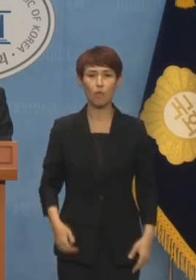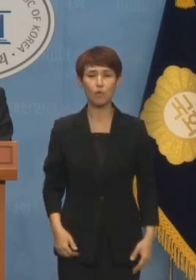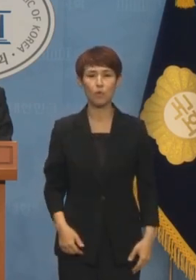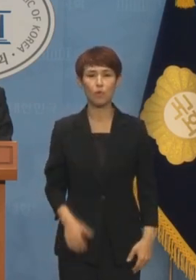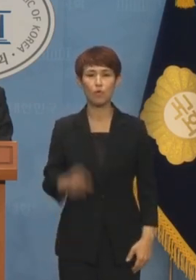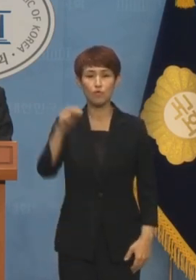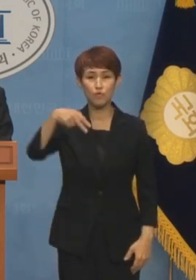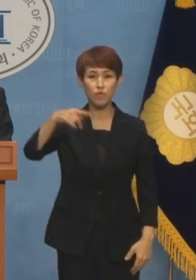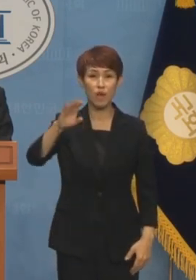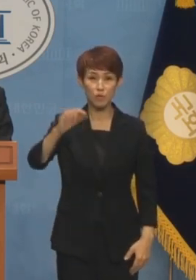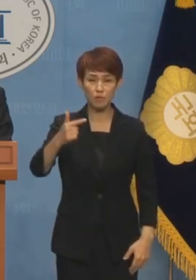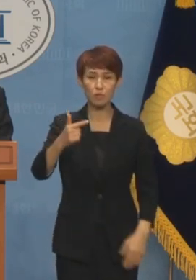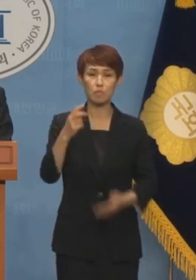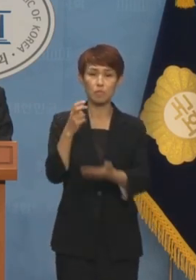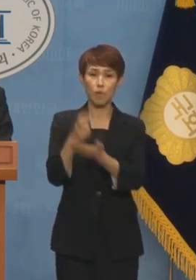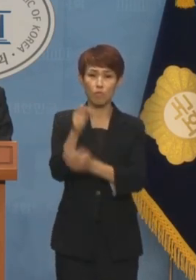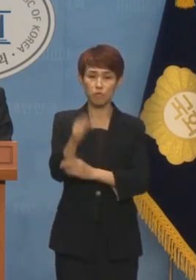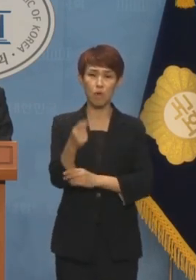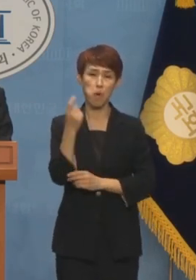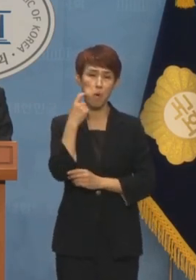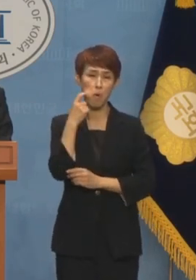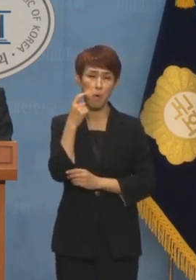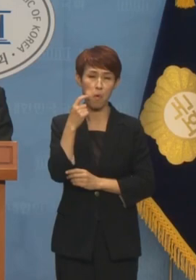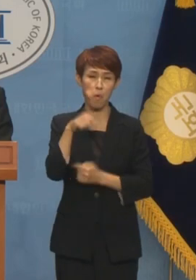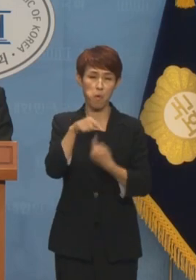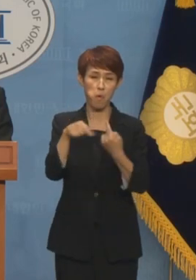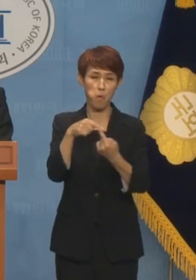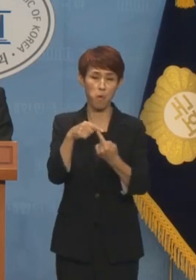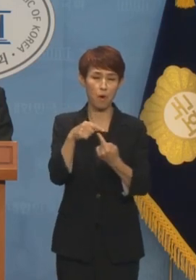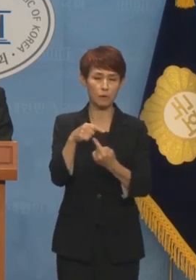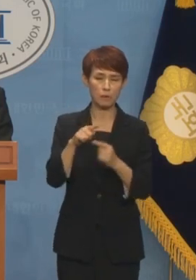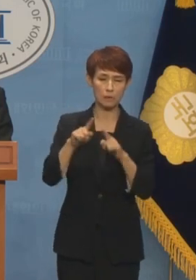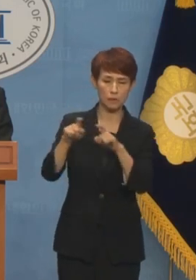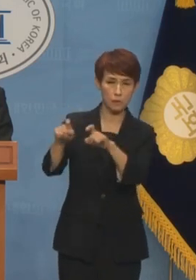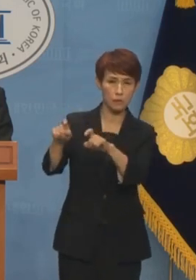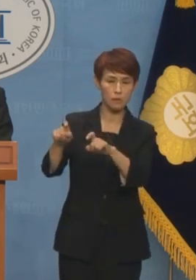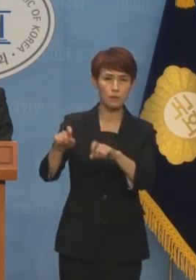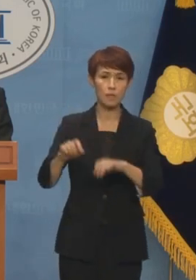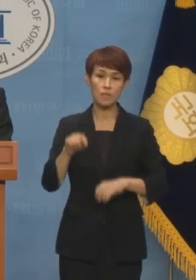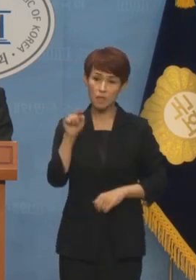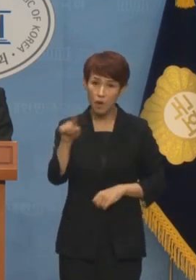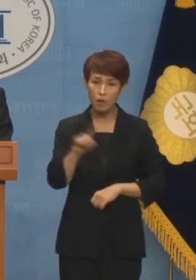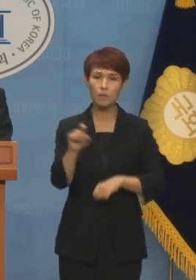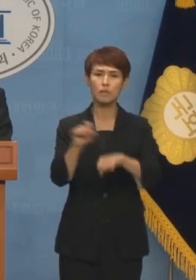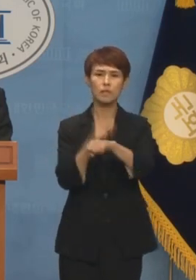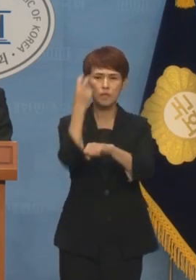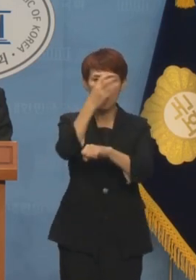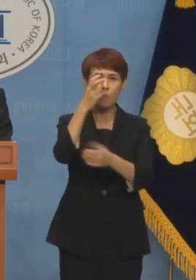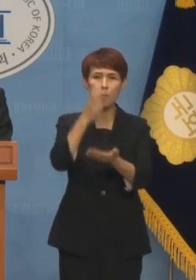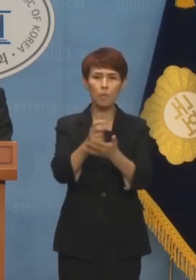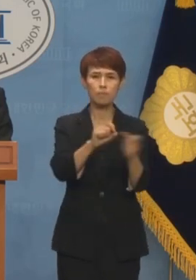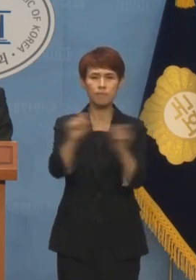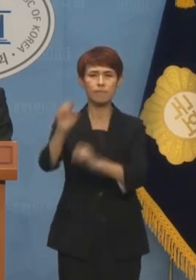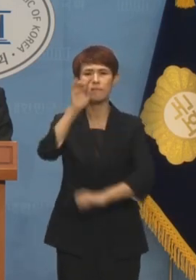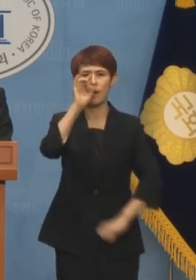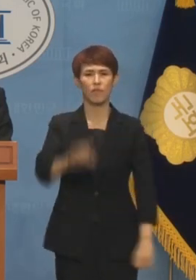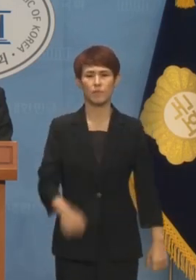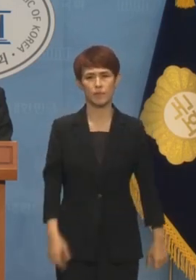의혹 등 사건을 덮으려는 시도들은 특검법을 미뤄서는 안 될 시급한 이유입니다.